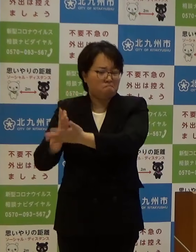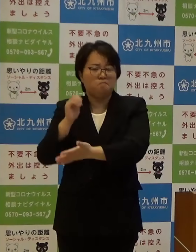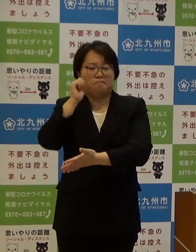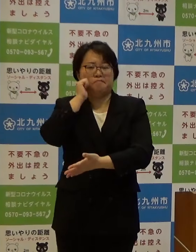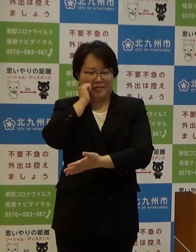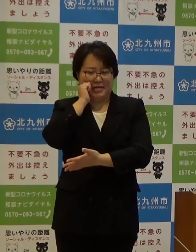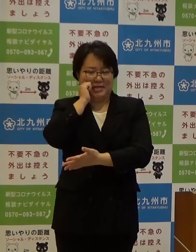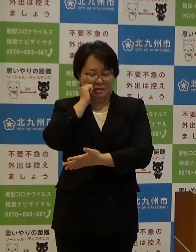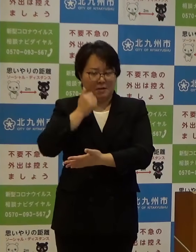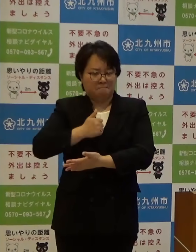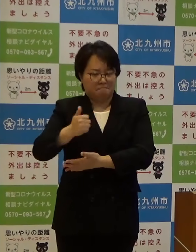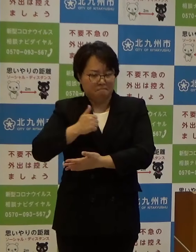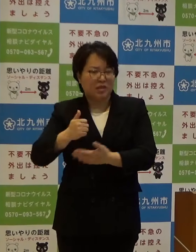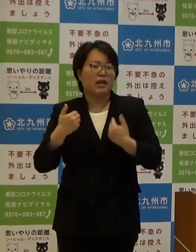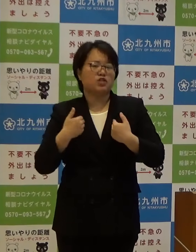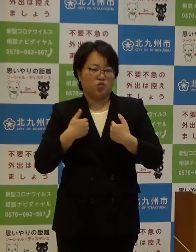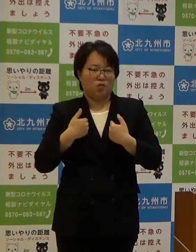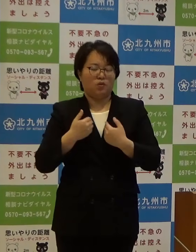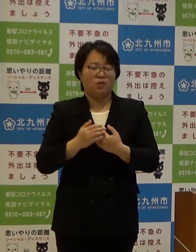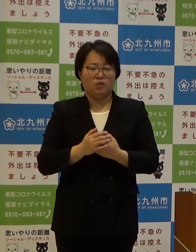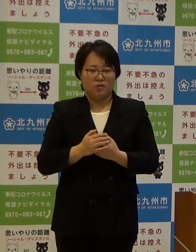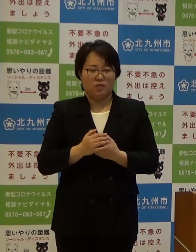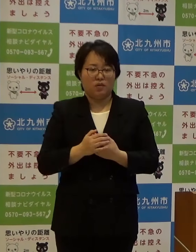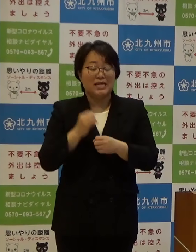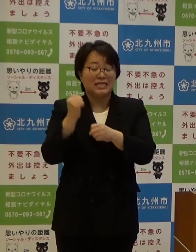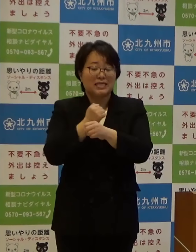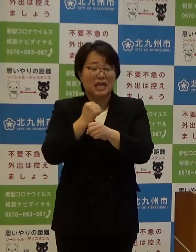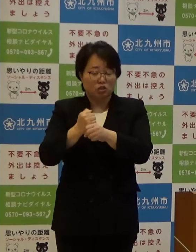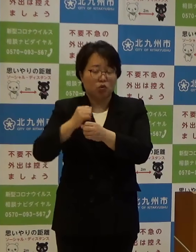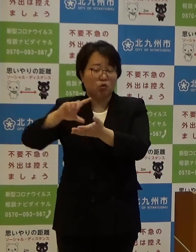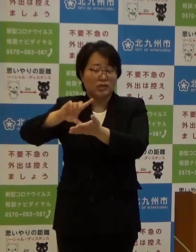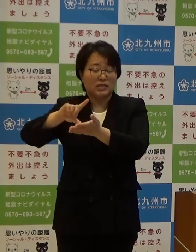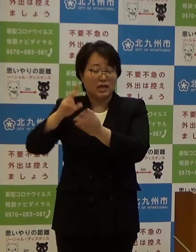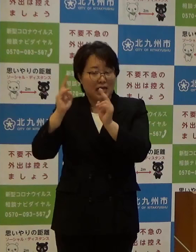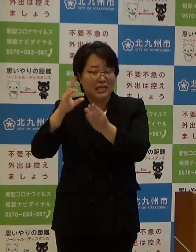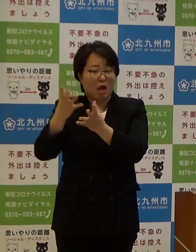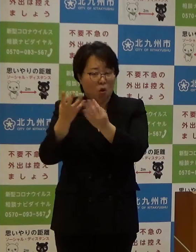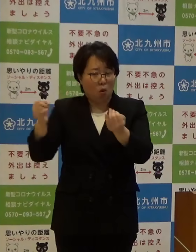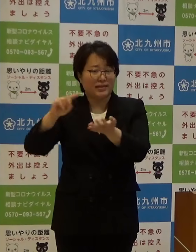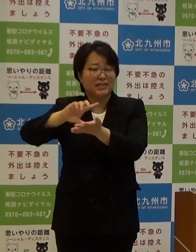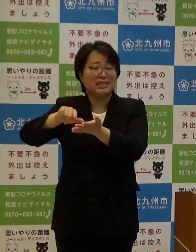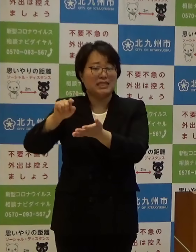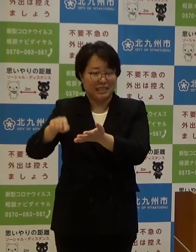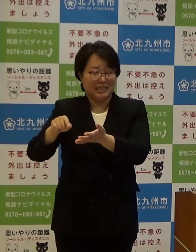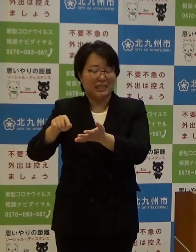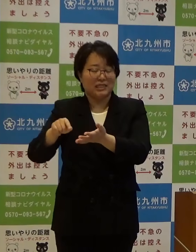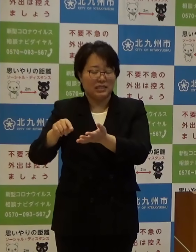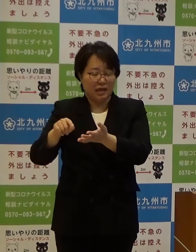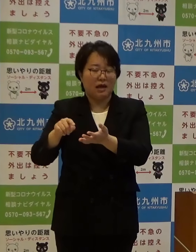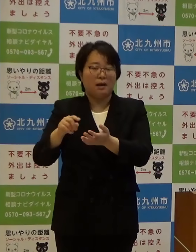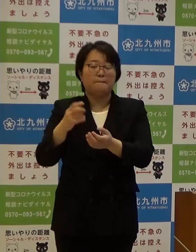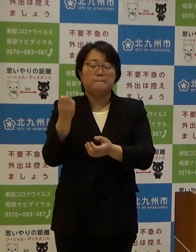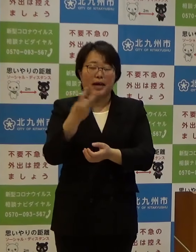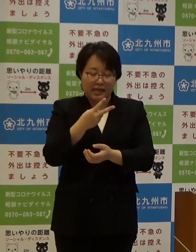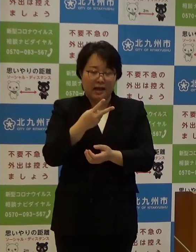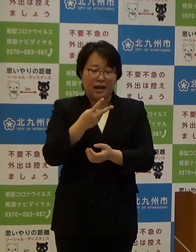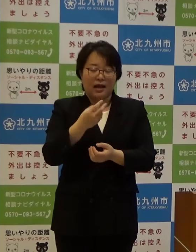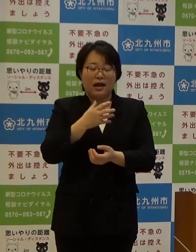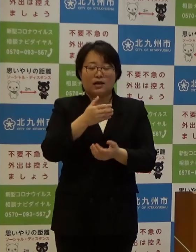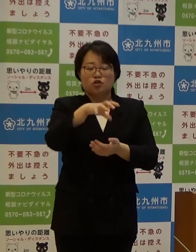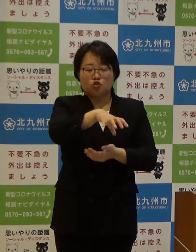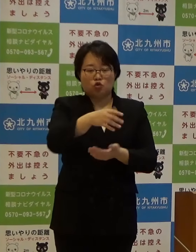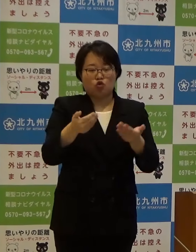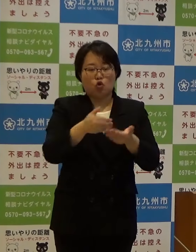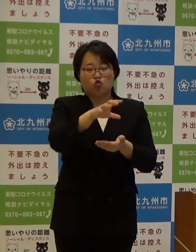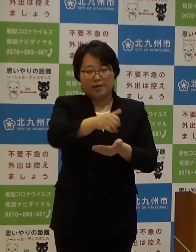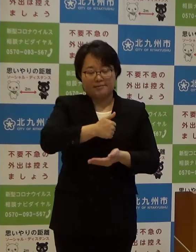ております。そういった製造業が多い地域であること、マイカー通勤が非常に多い地域であるという2つのことは別